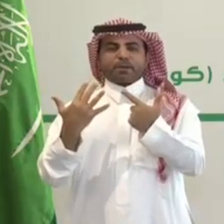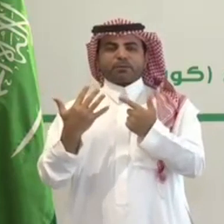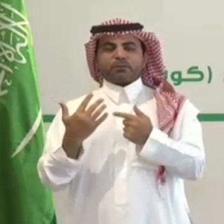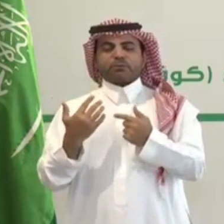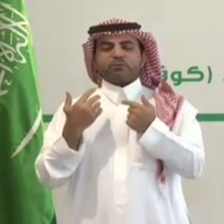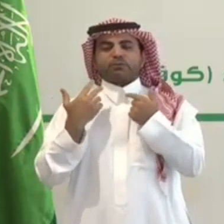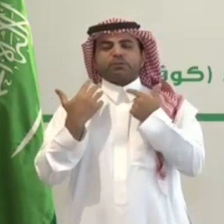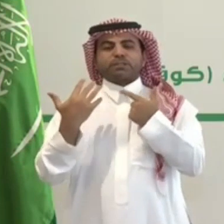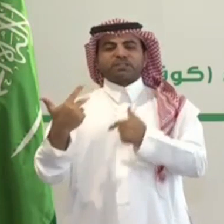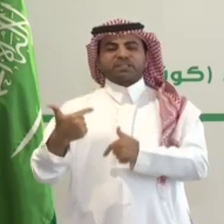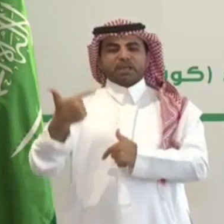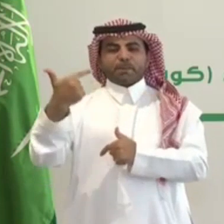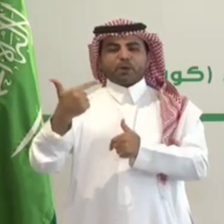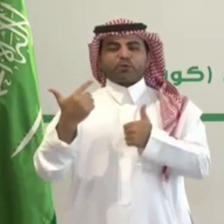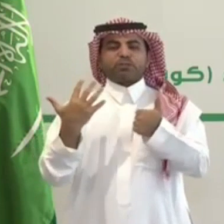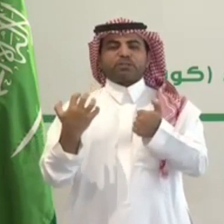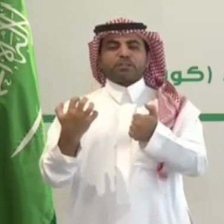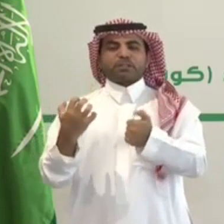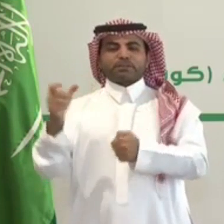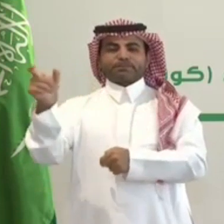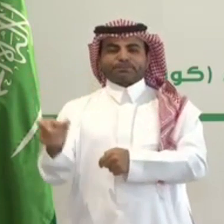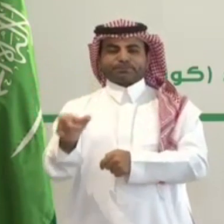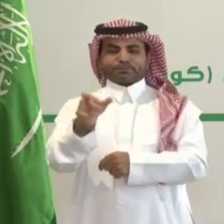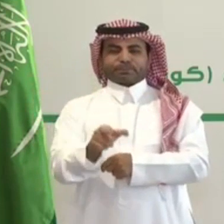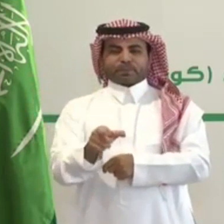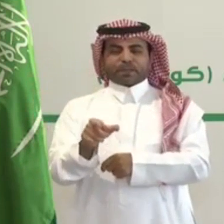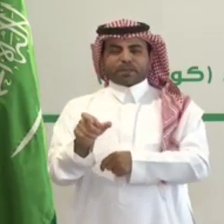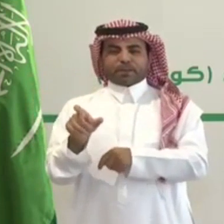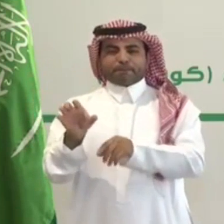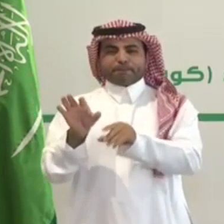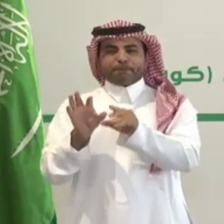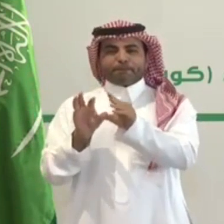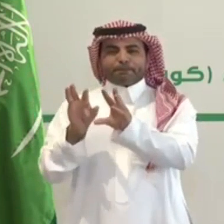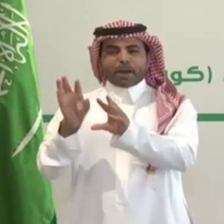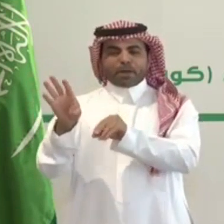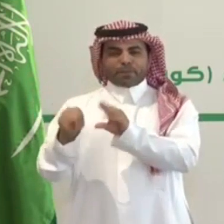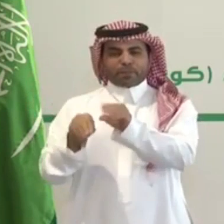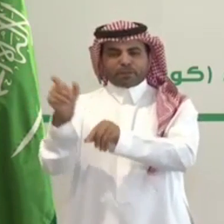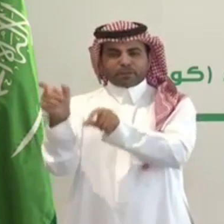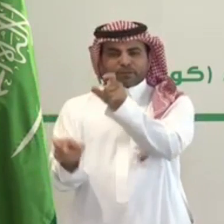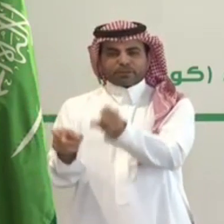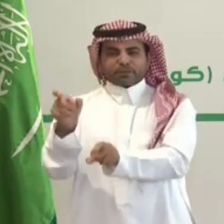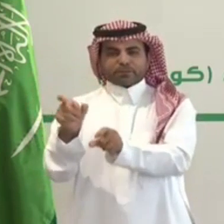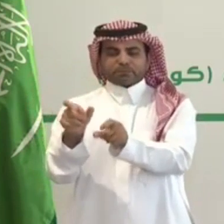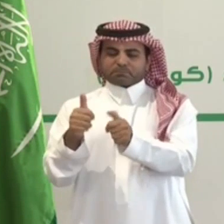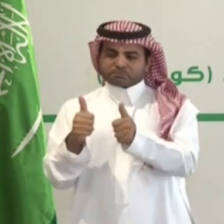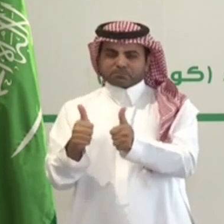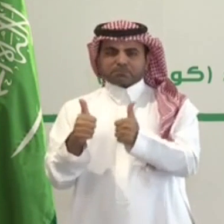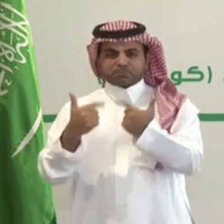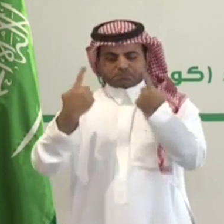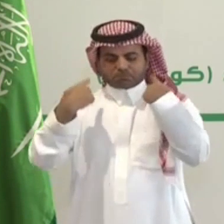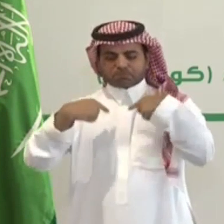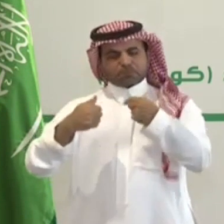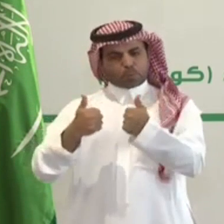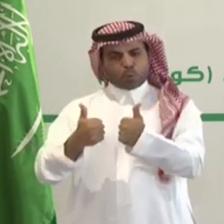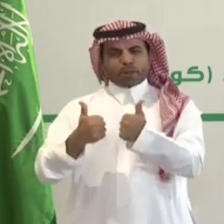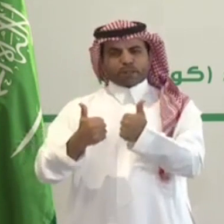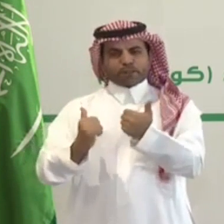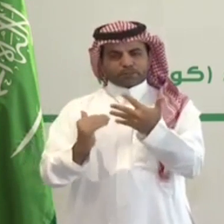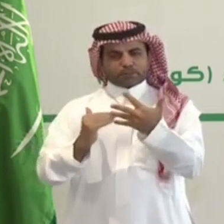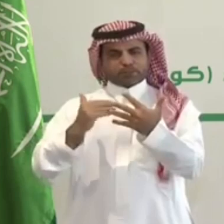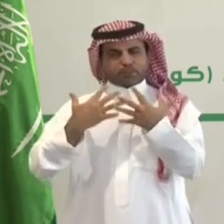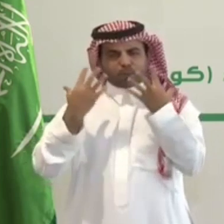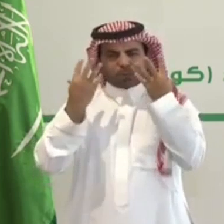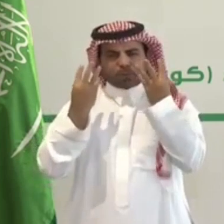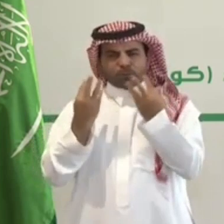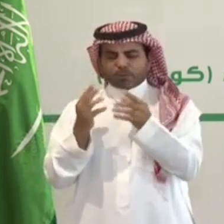حالة. من بين هذه الحالات معظم الحالات بحمد الله في حال وضع صحي مستقر